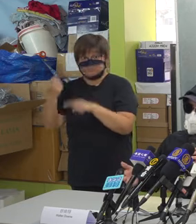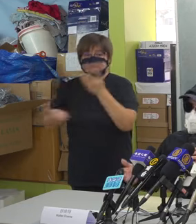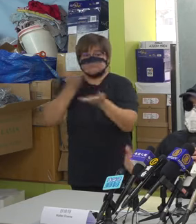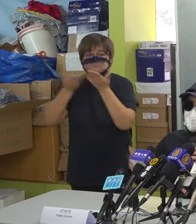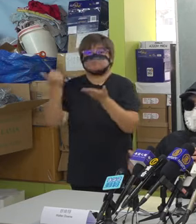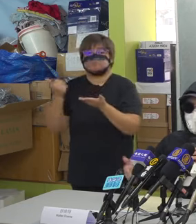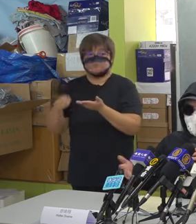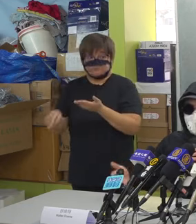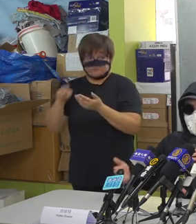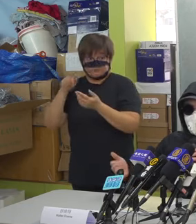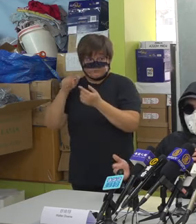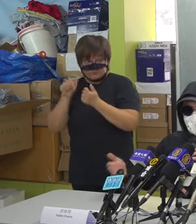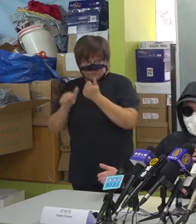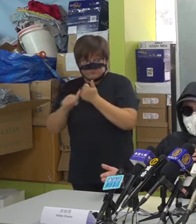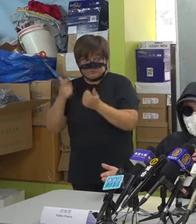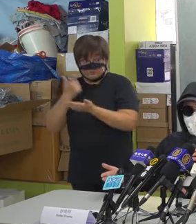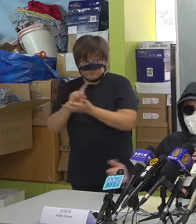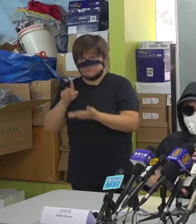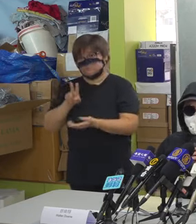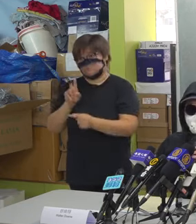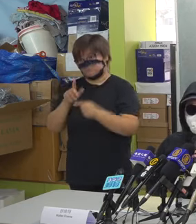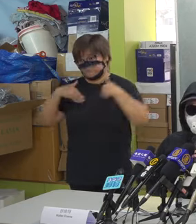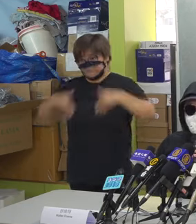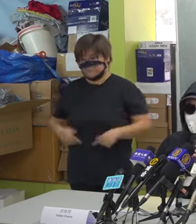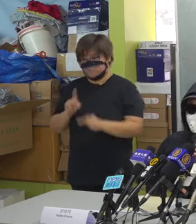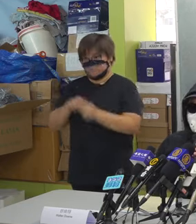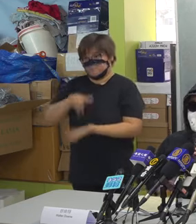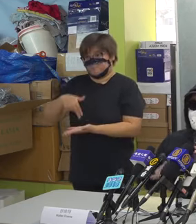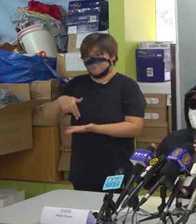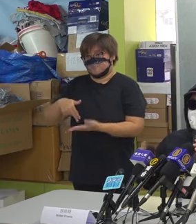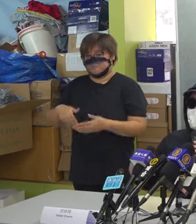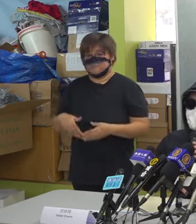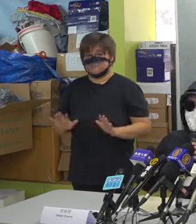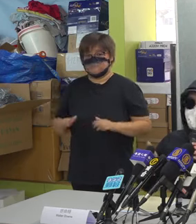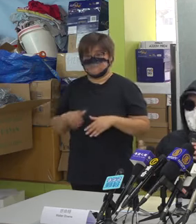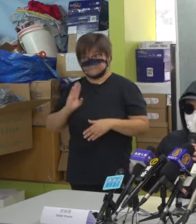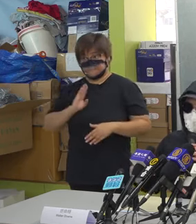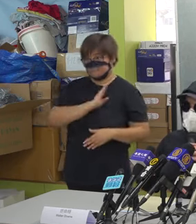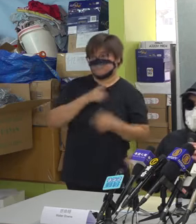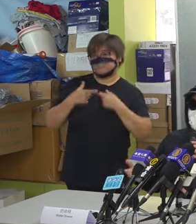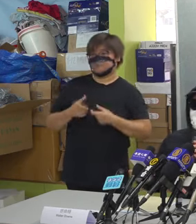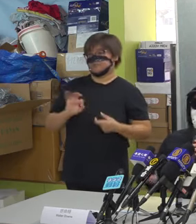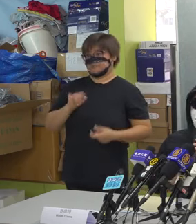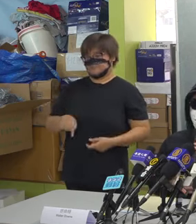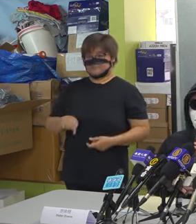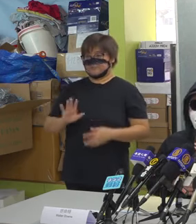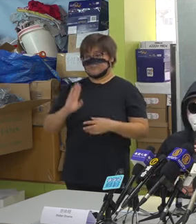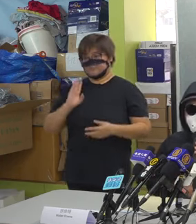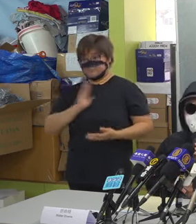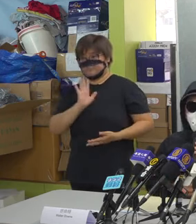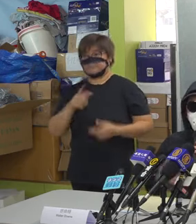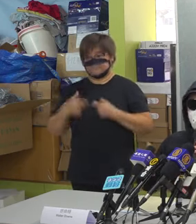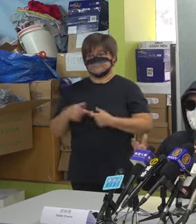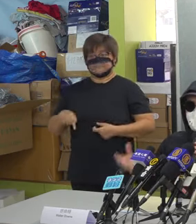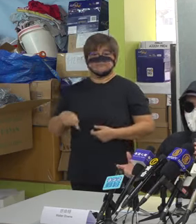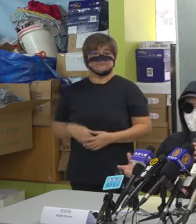的時候，才可以再proceed 落去。而當然政權亦都會明白，林鄭月娥是沒可能不知